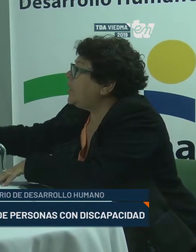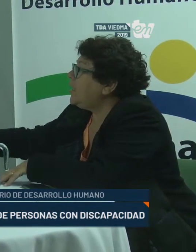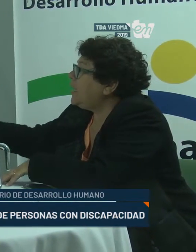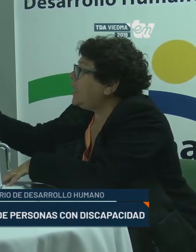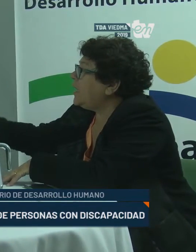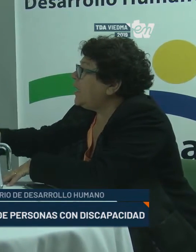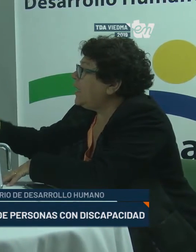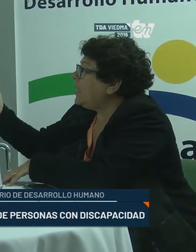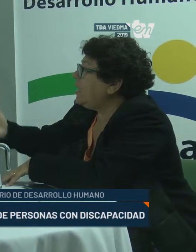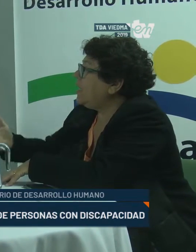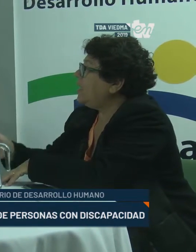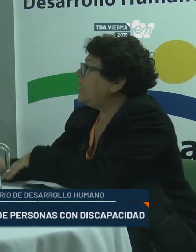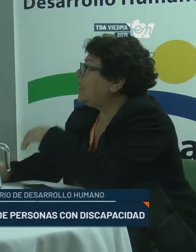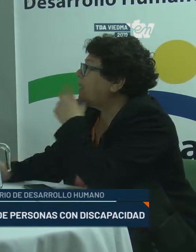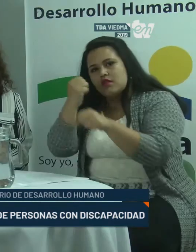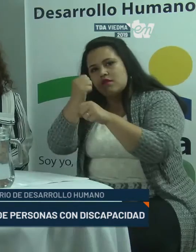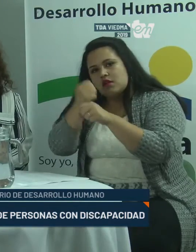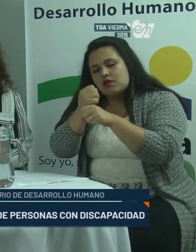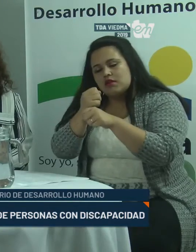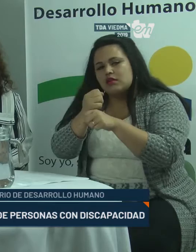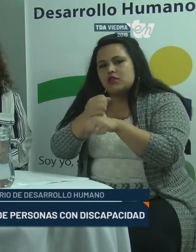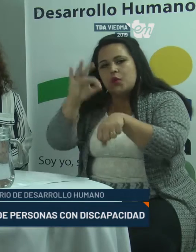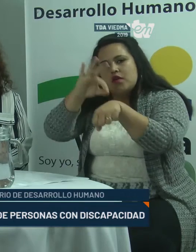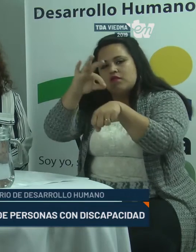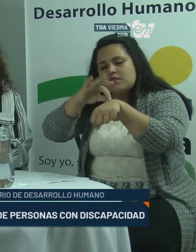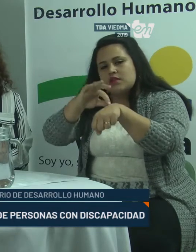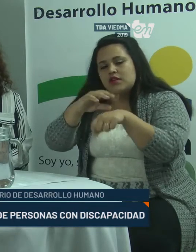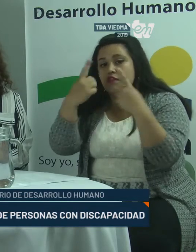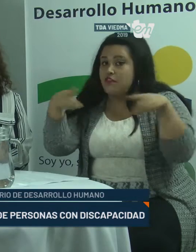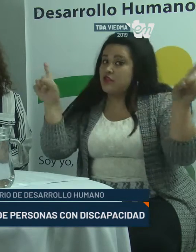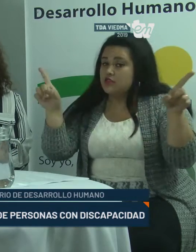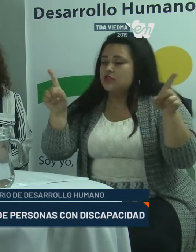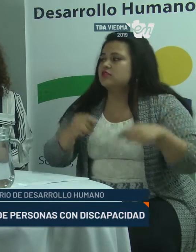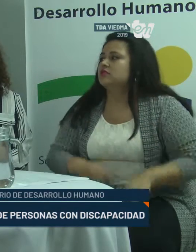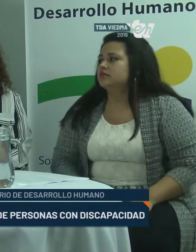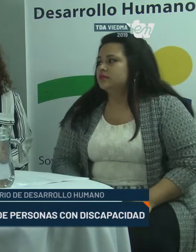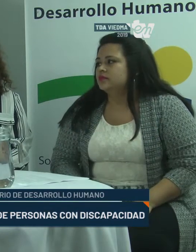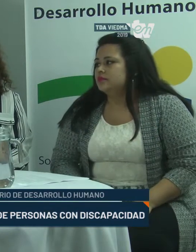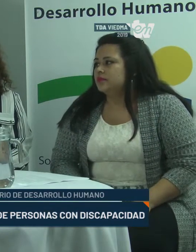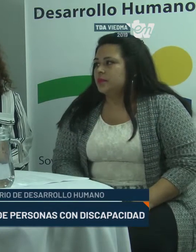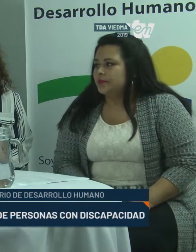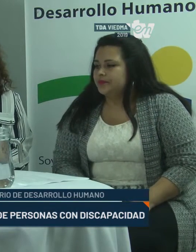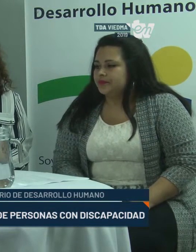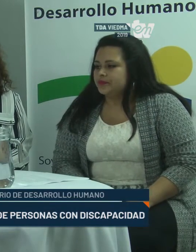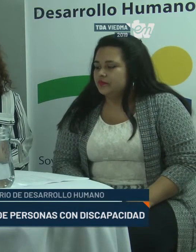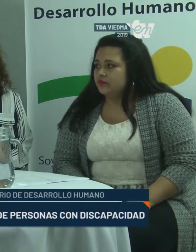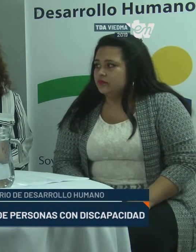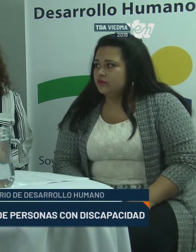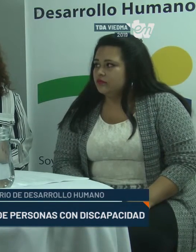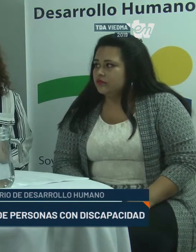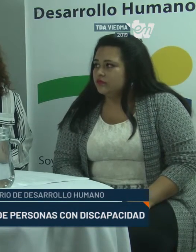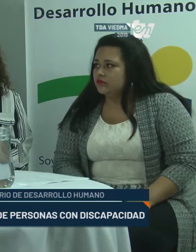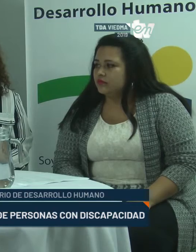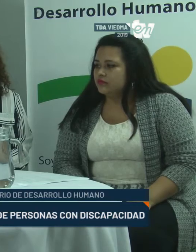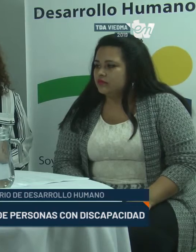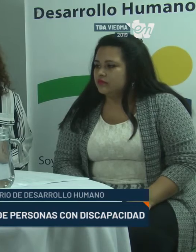ser reconocido por el resto de las instituciones con las cuales va a trabajar y viene trabajando. Entonces, si bien es una